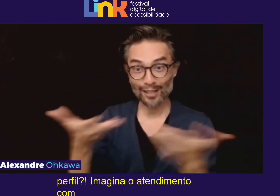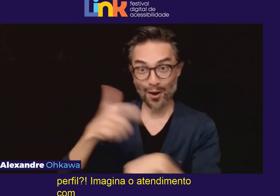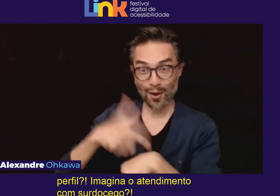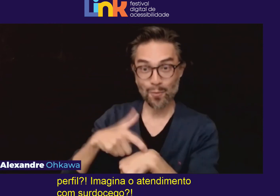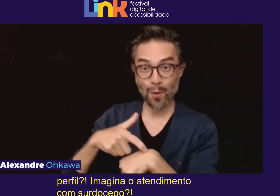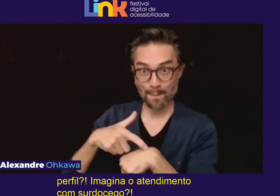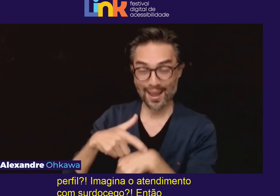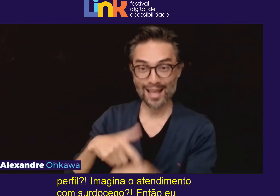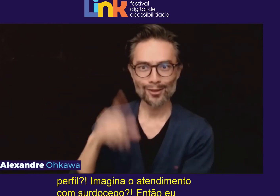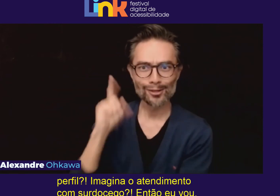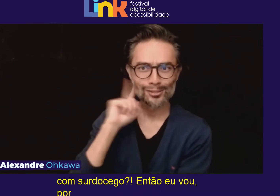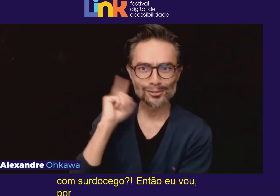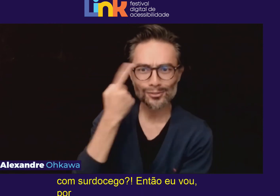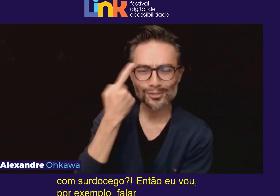um modelo de metodologia.